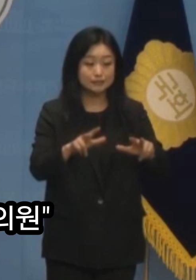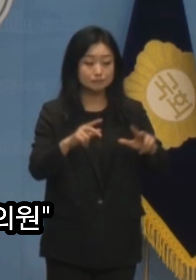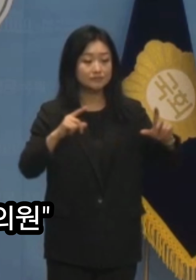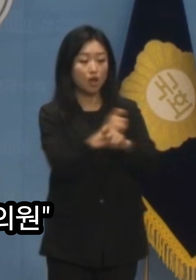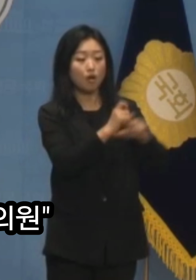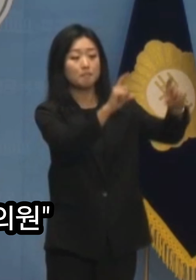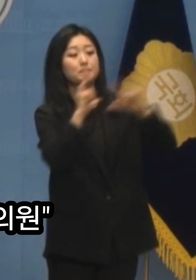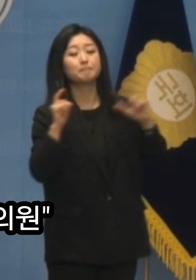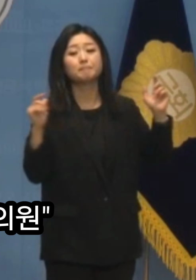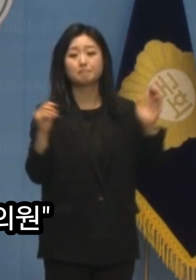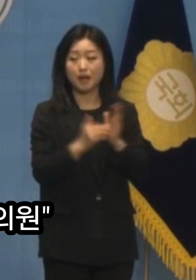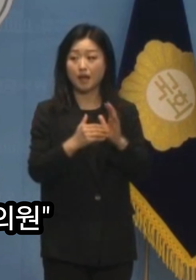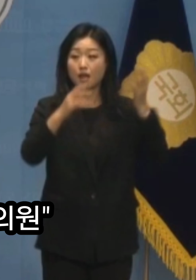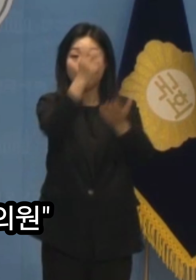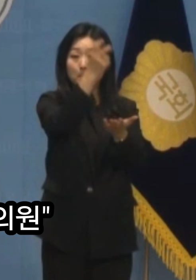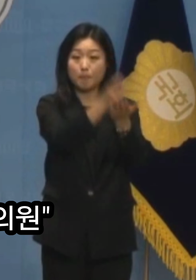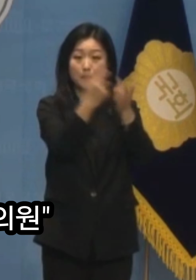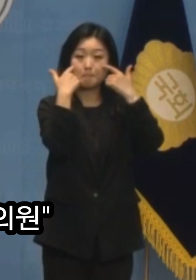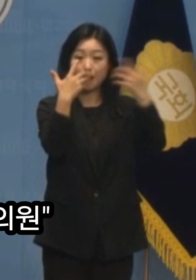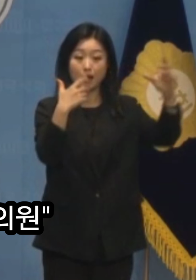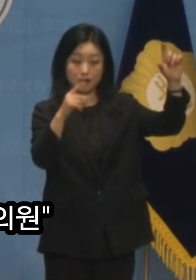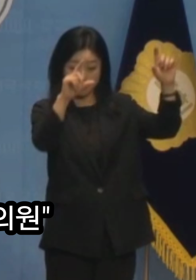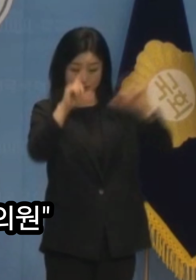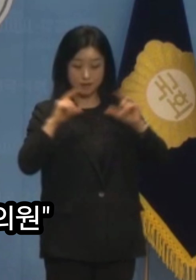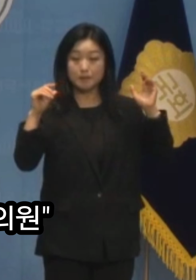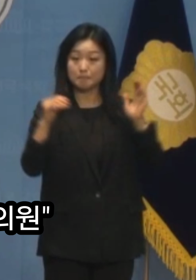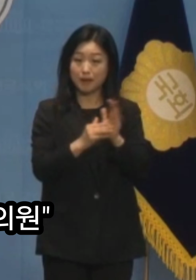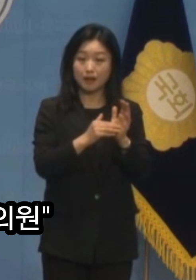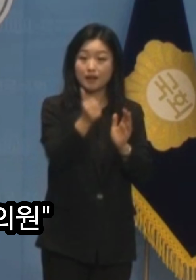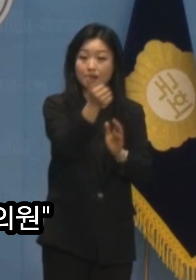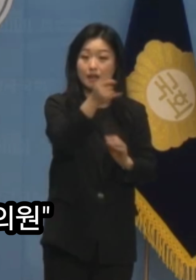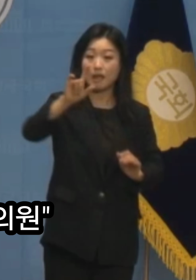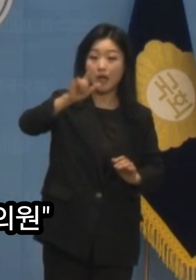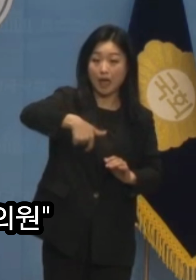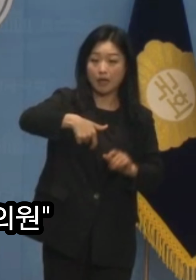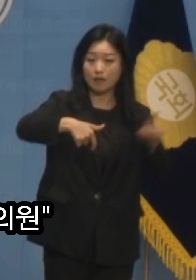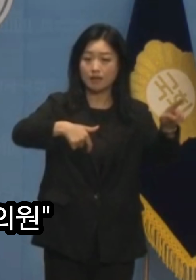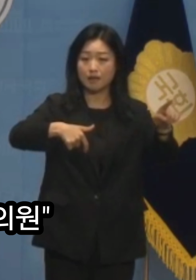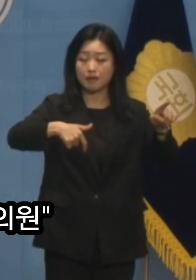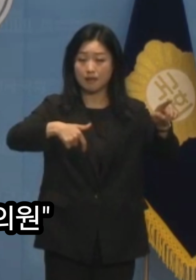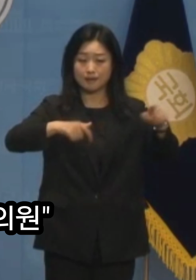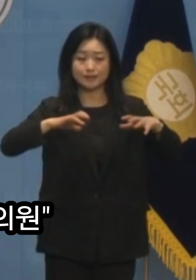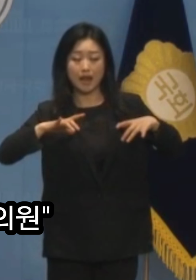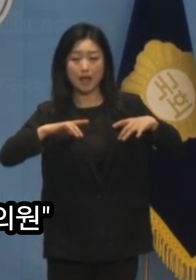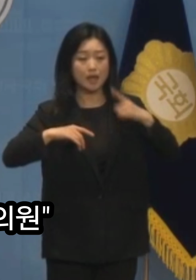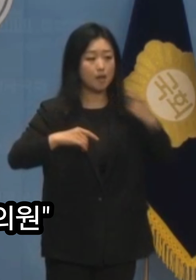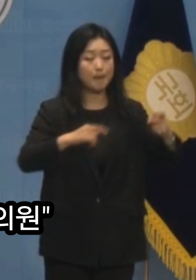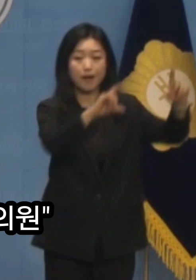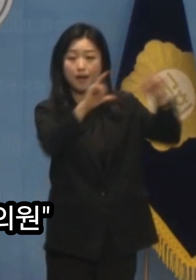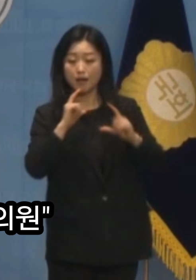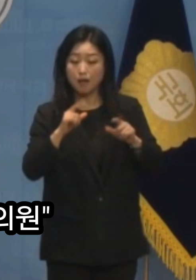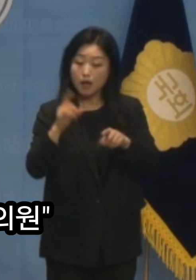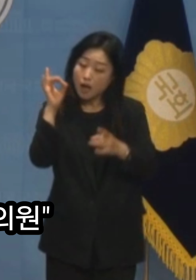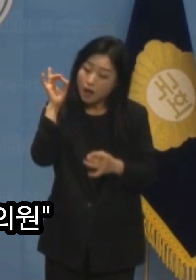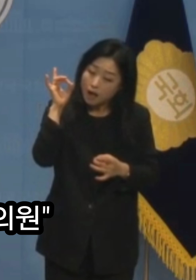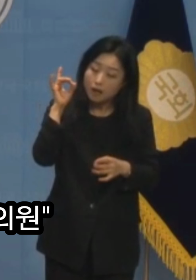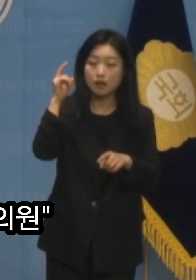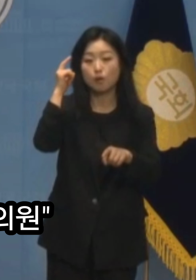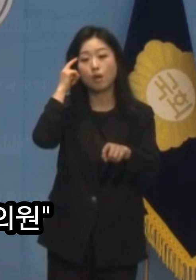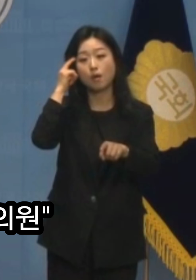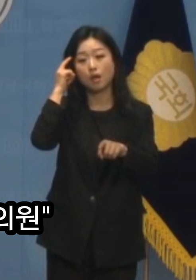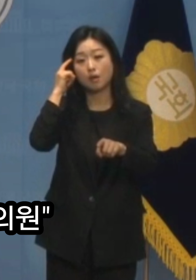적국이 헌법에 명시하고 핵무기를 과시하며 공갈 협박하 는데도 왜 안 말하지